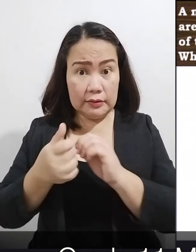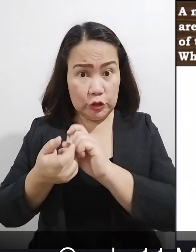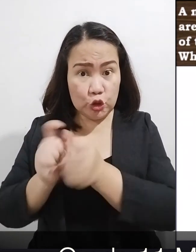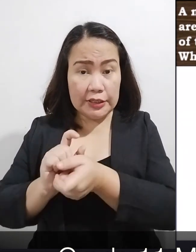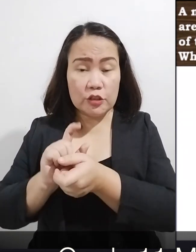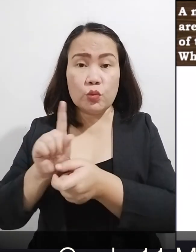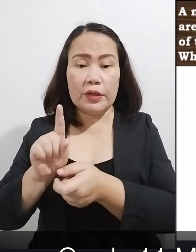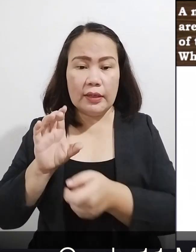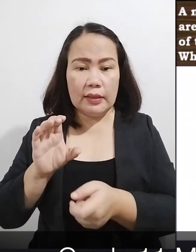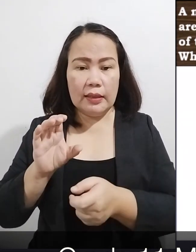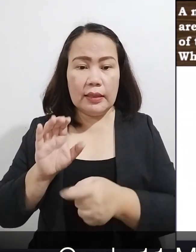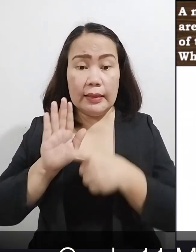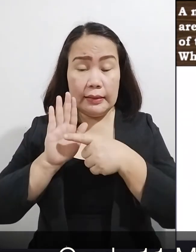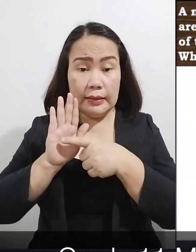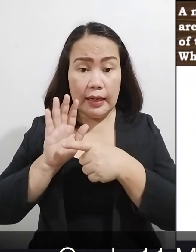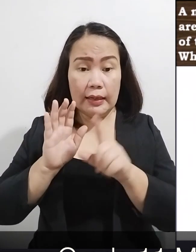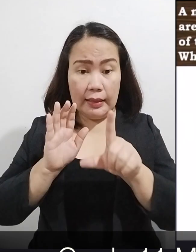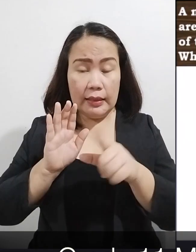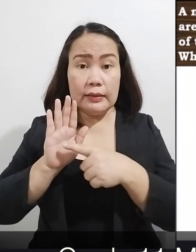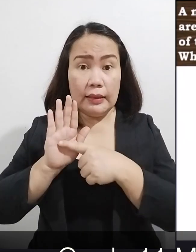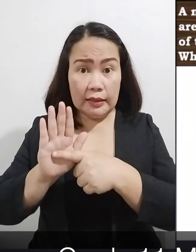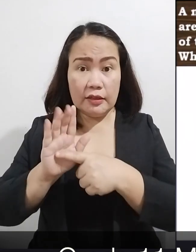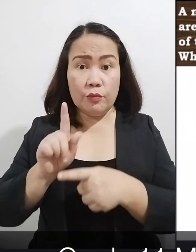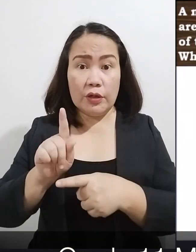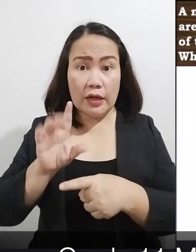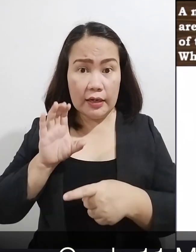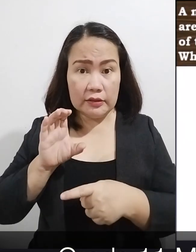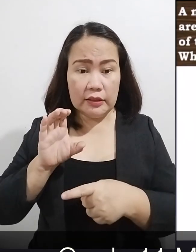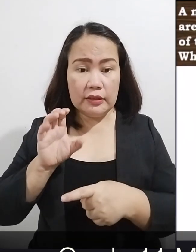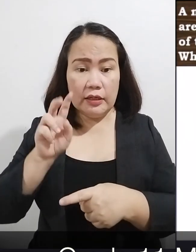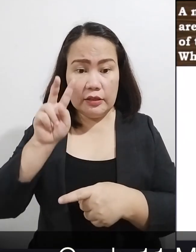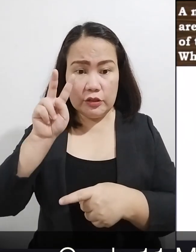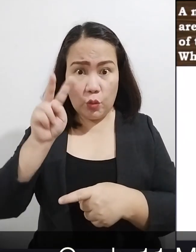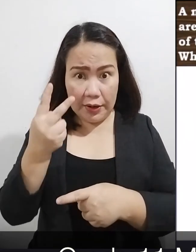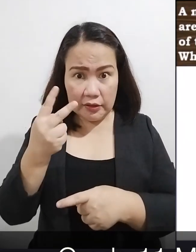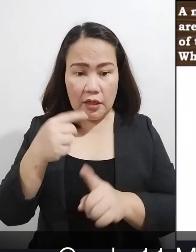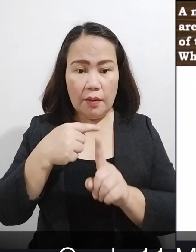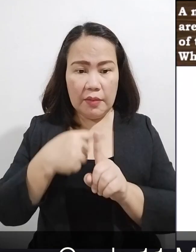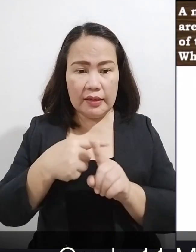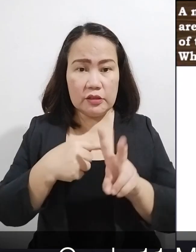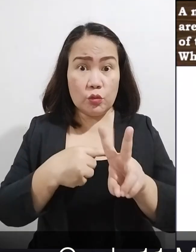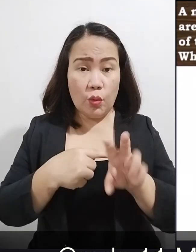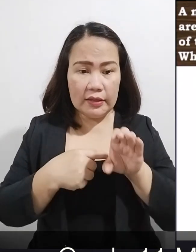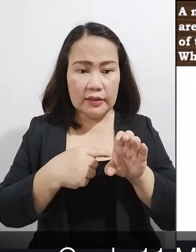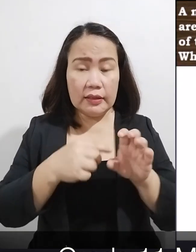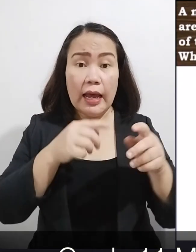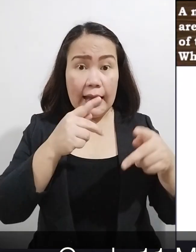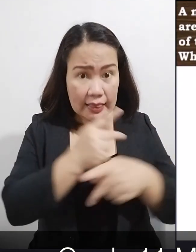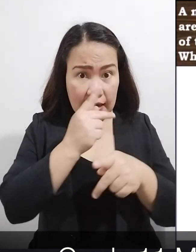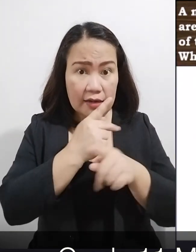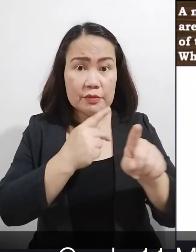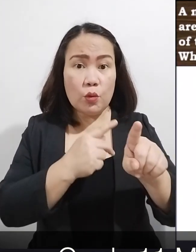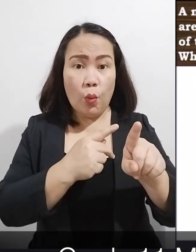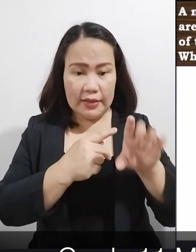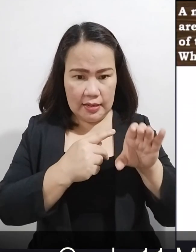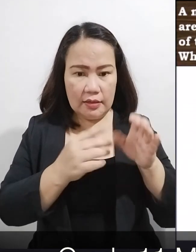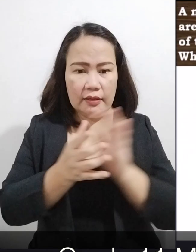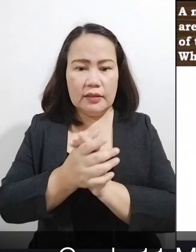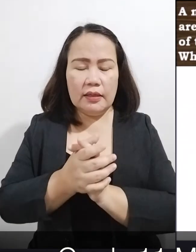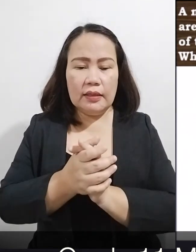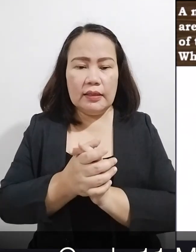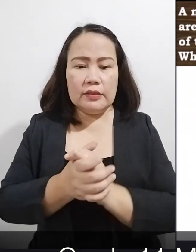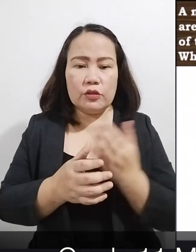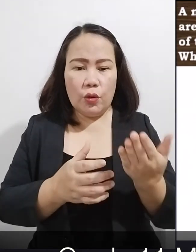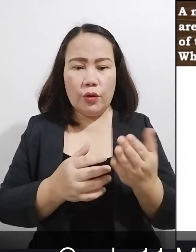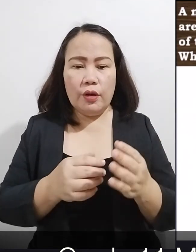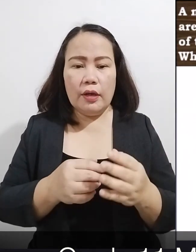Ayan, so negative 100 squared plus 200 times 100, that is equal to, okay,